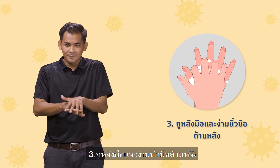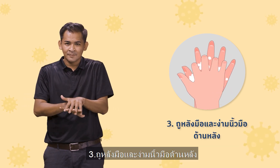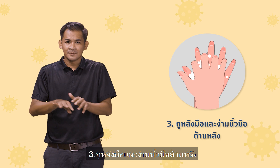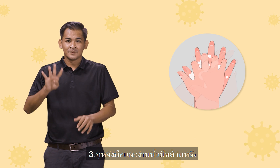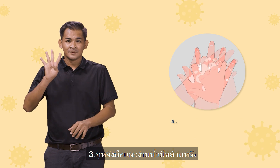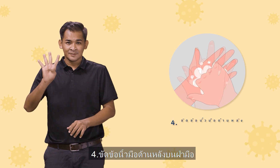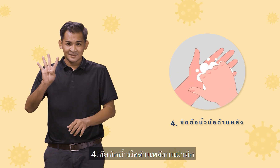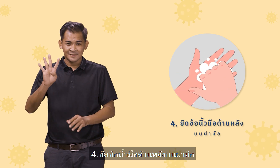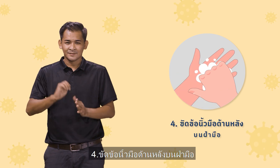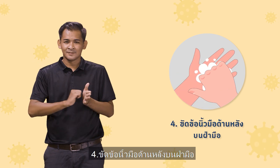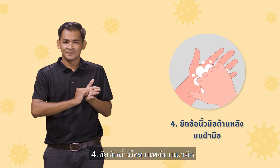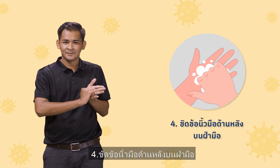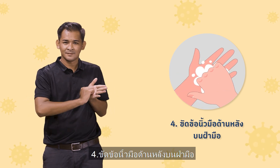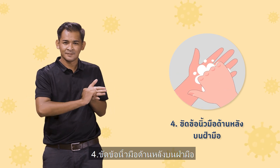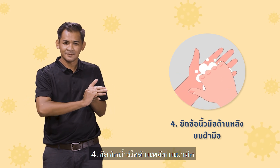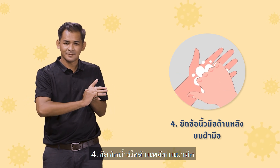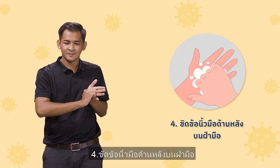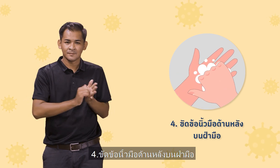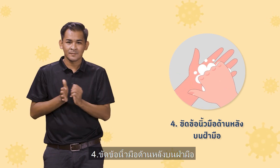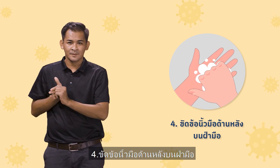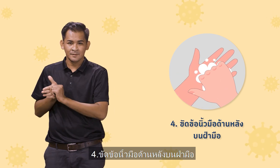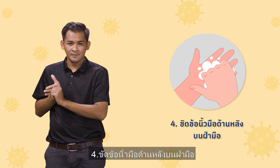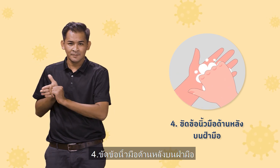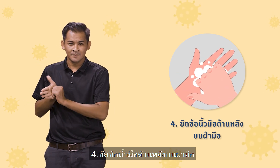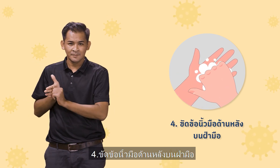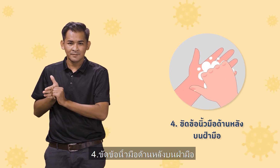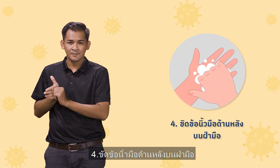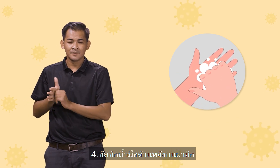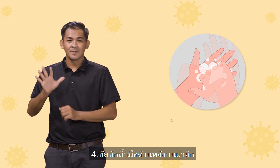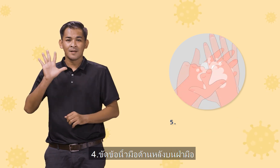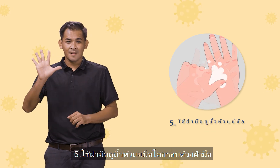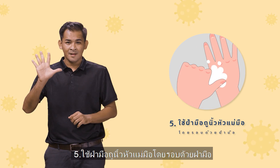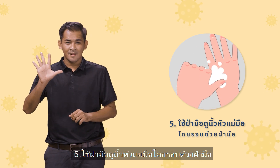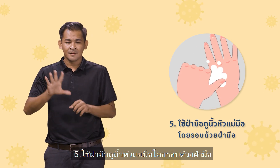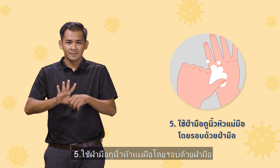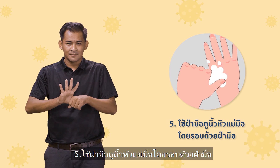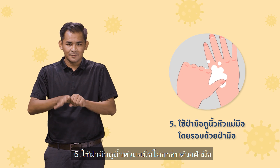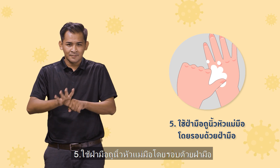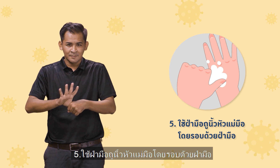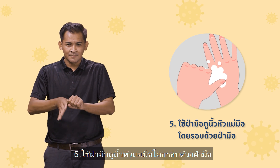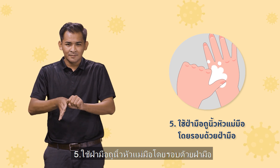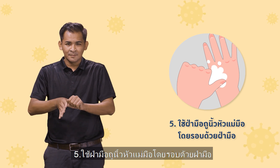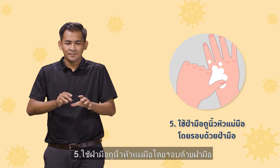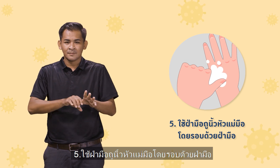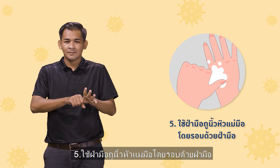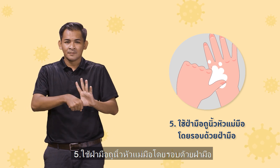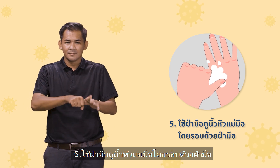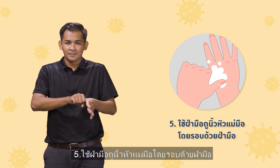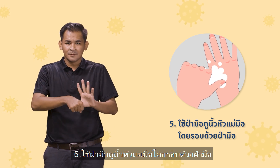ง 4. ขัดข้อนิ้วมือด้านหลังบนฝ่ามือ 5. ใช้ฝ่ามือถูนิ้วหัวแม่มือโดยรอบ